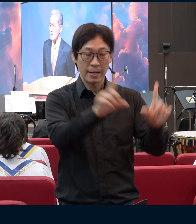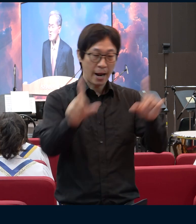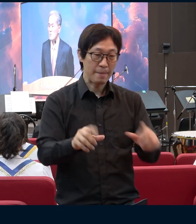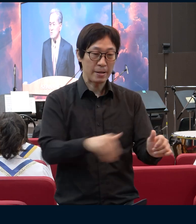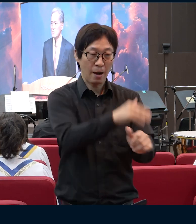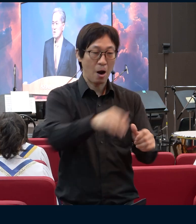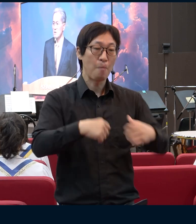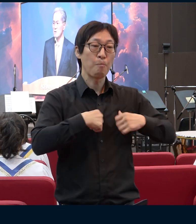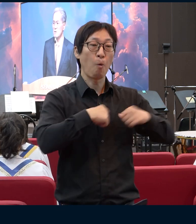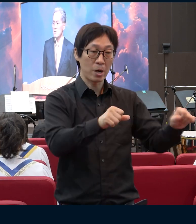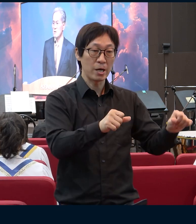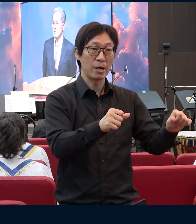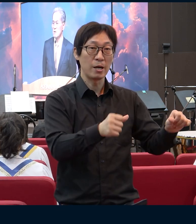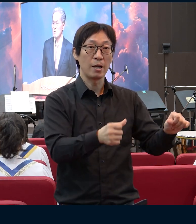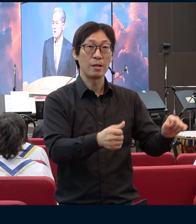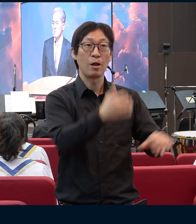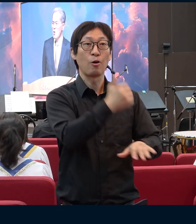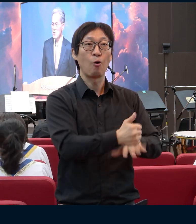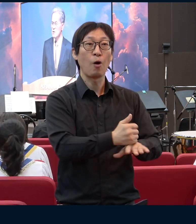예, 삶이 재미가 없는 거예요.